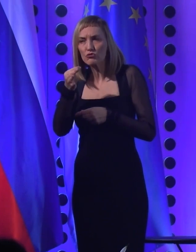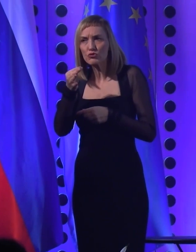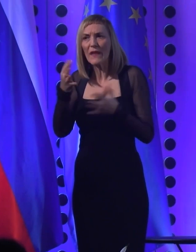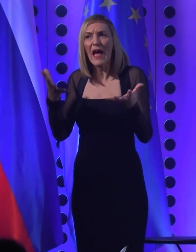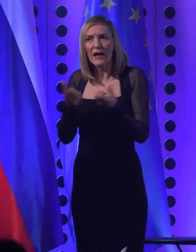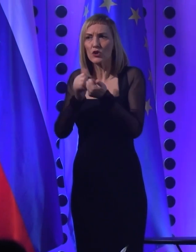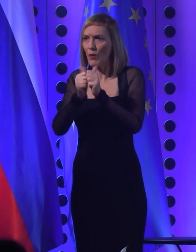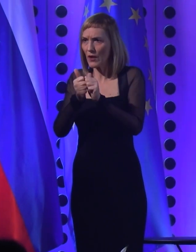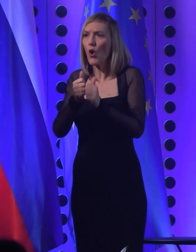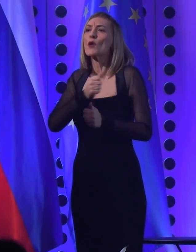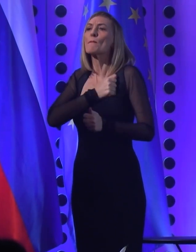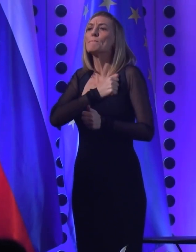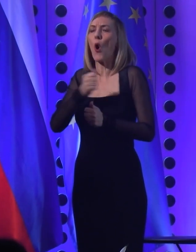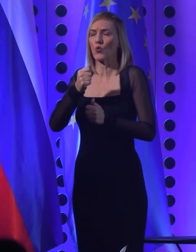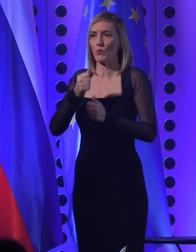z dolžnim pogumom.